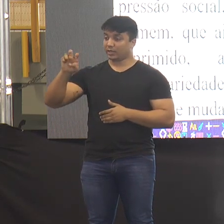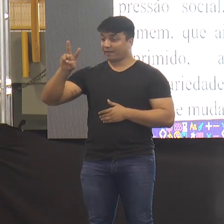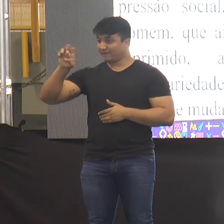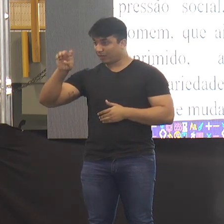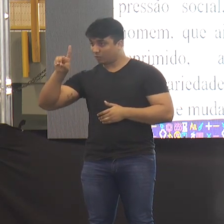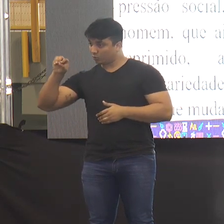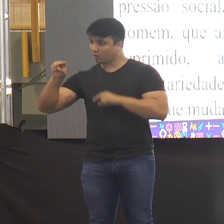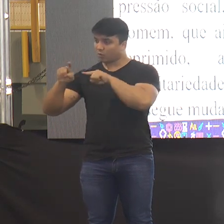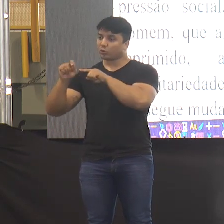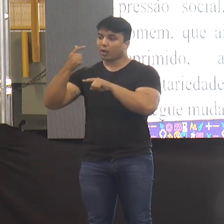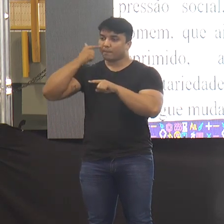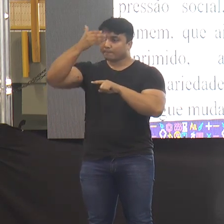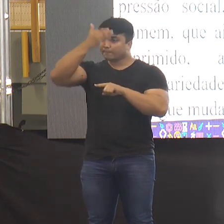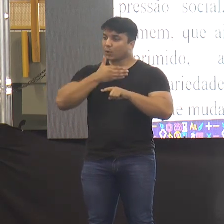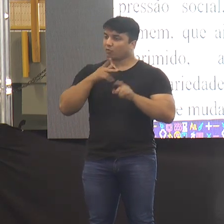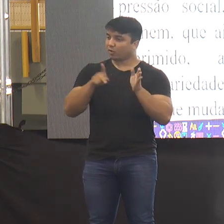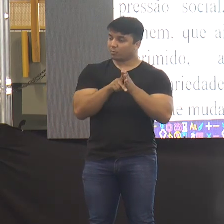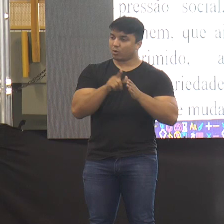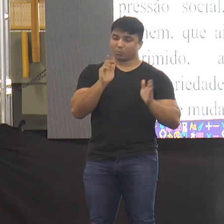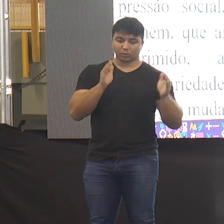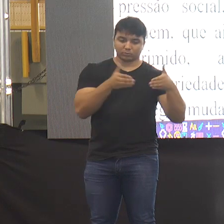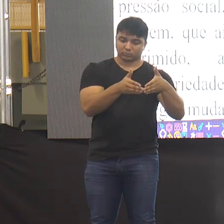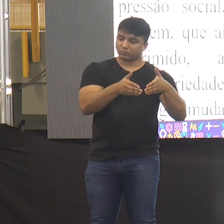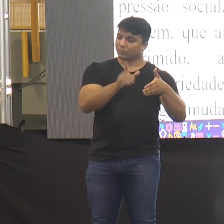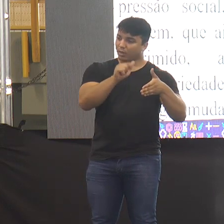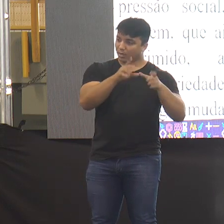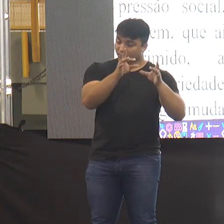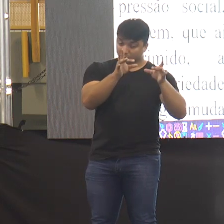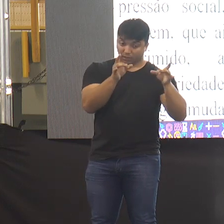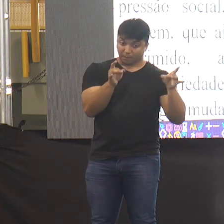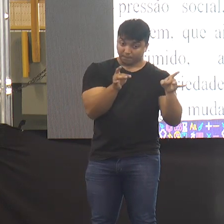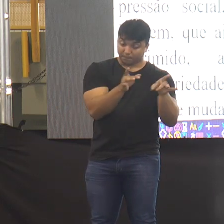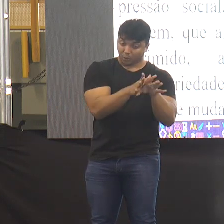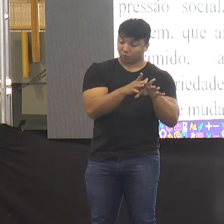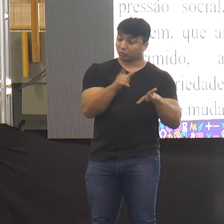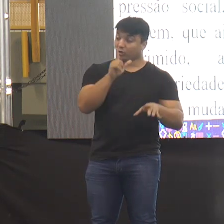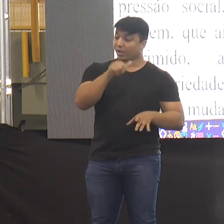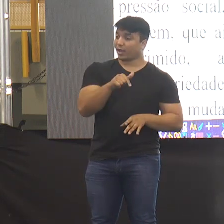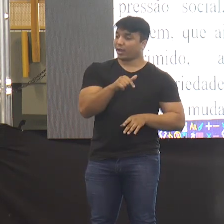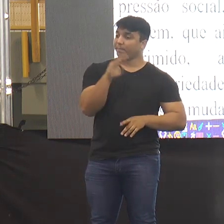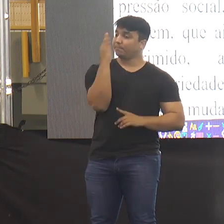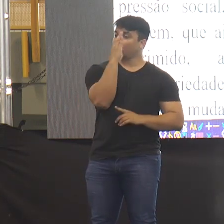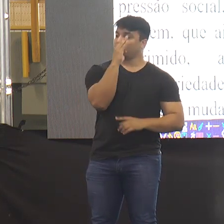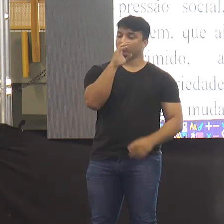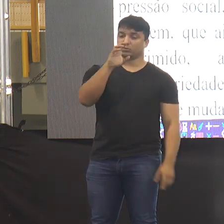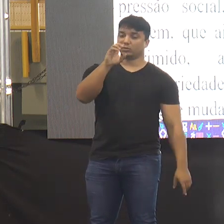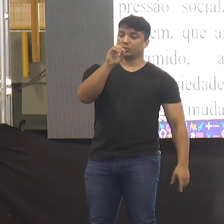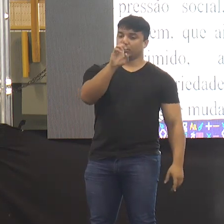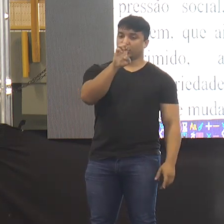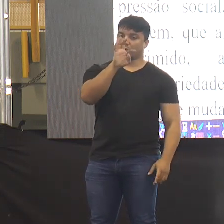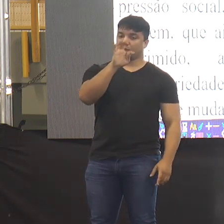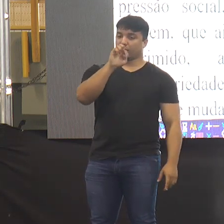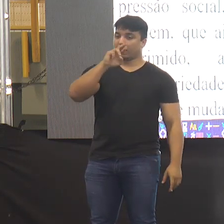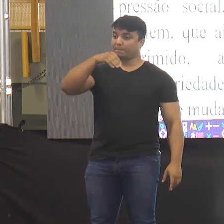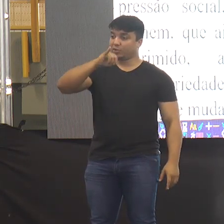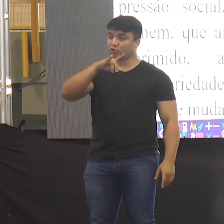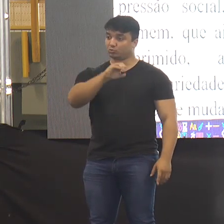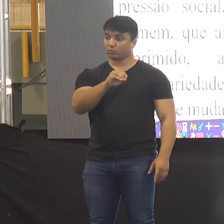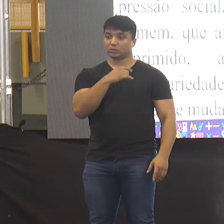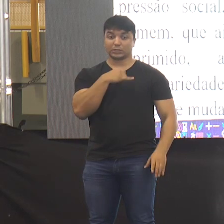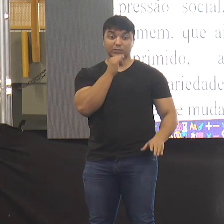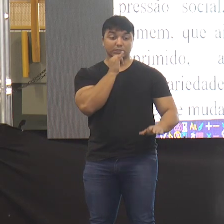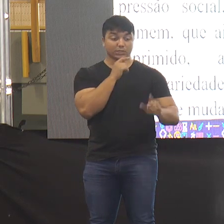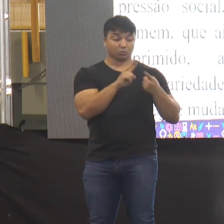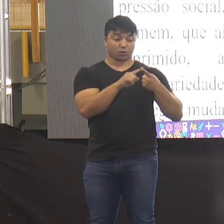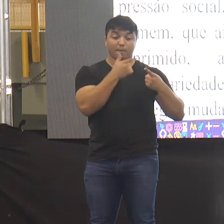Cortiço para provar a validade do determinismo. O Jerônimo começa a obra como um exemplo de pai, um